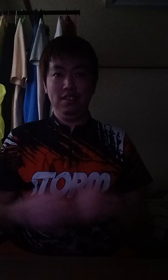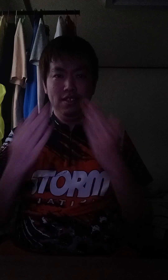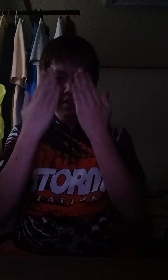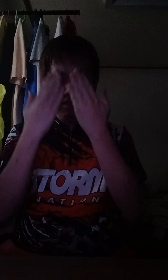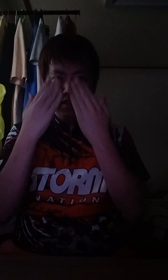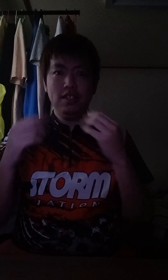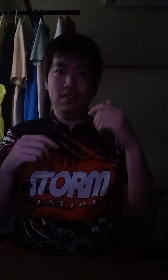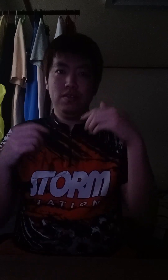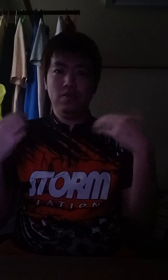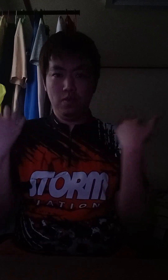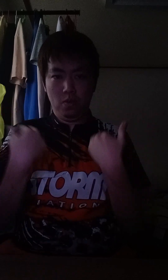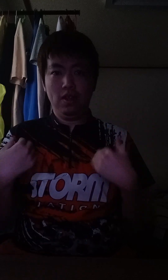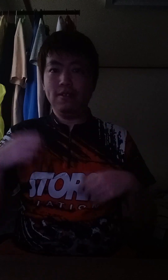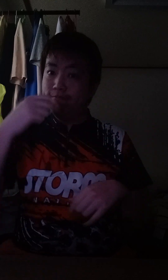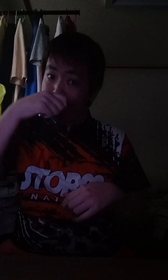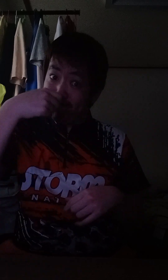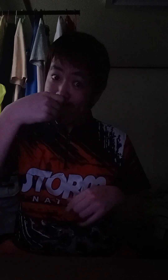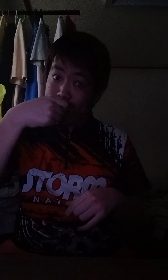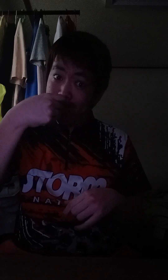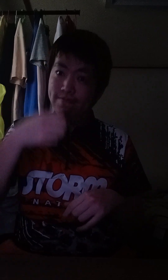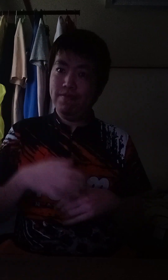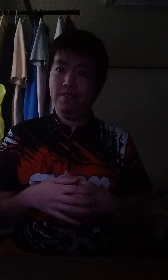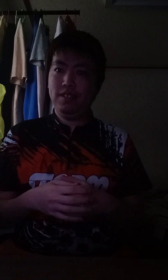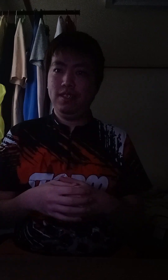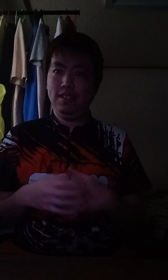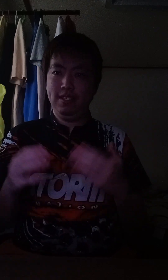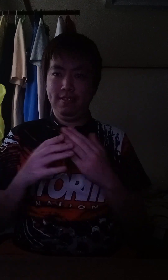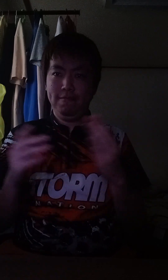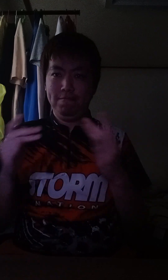세수하고 옷 입고 밥 먹읍시다.